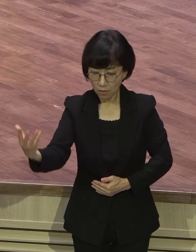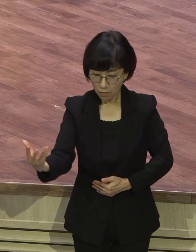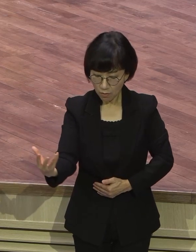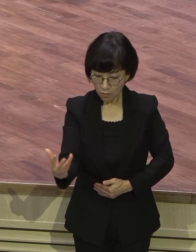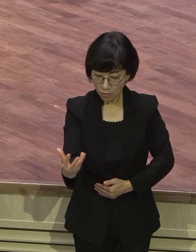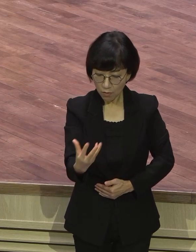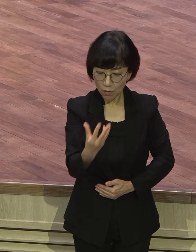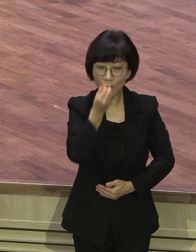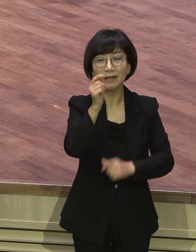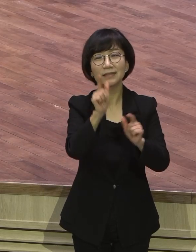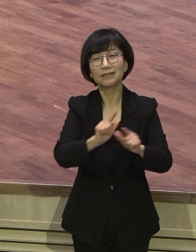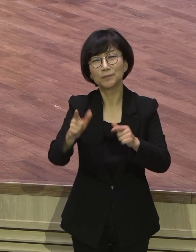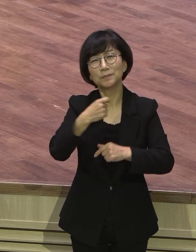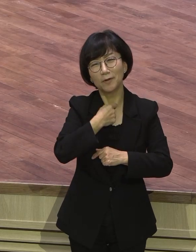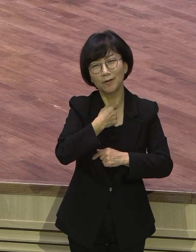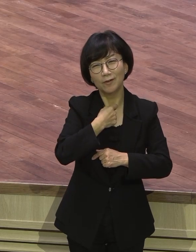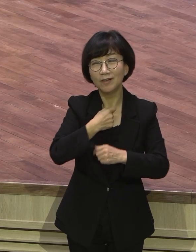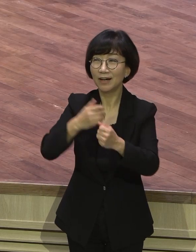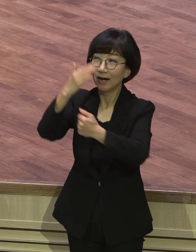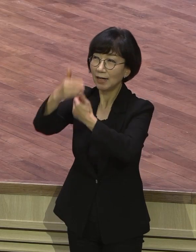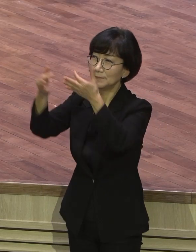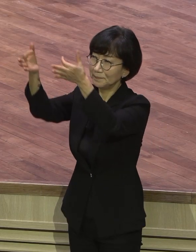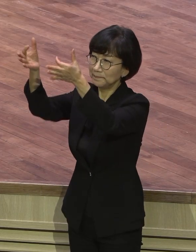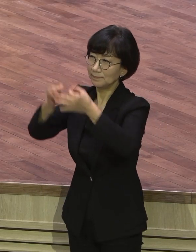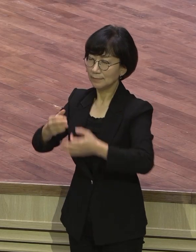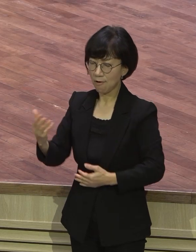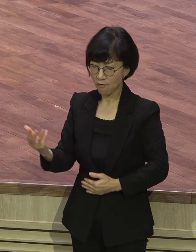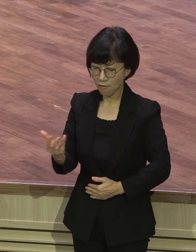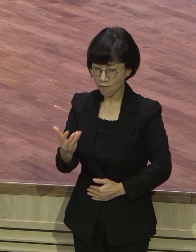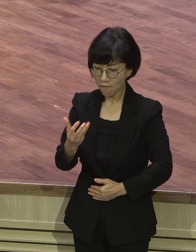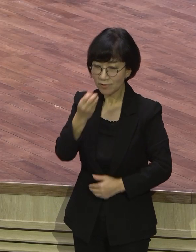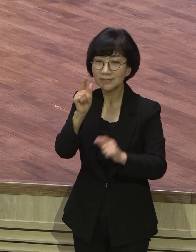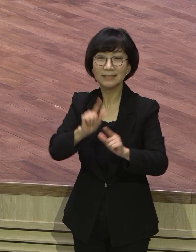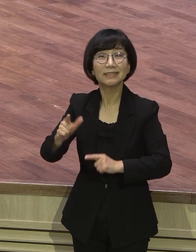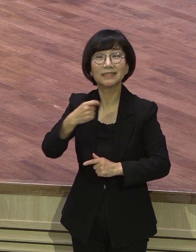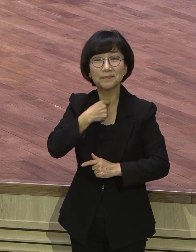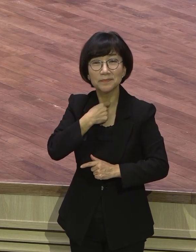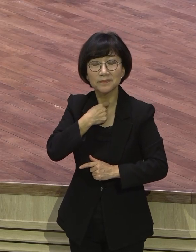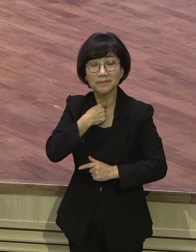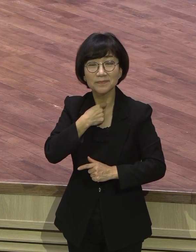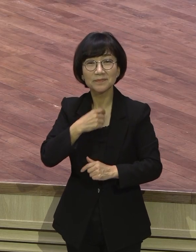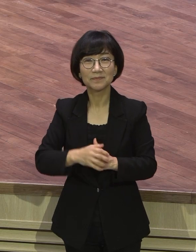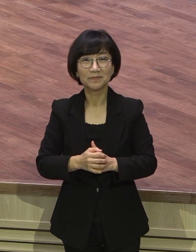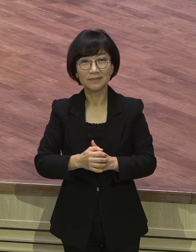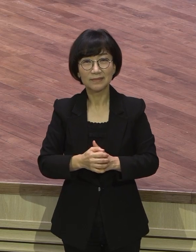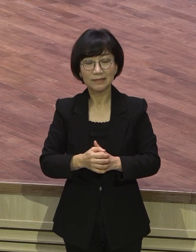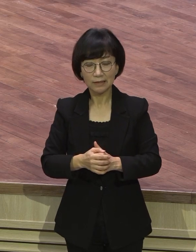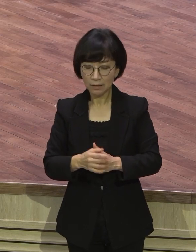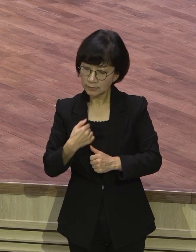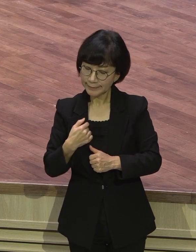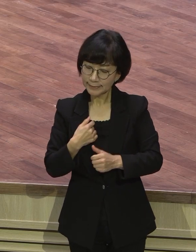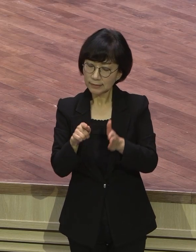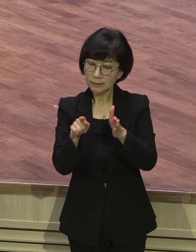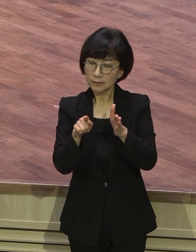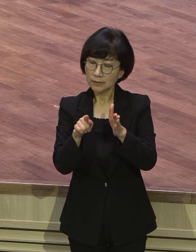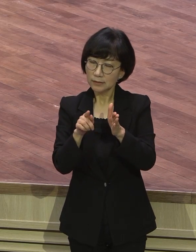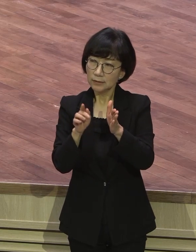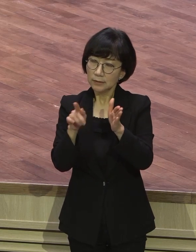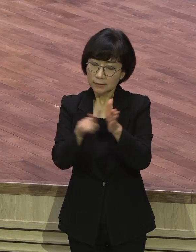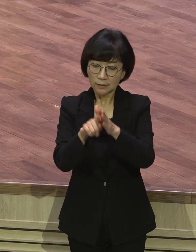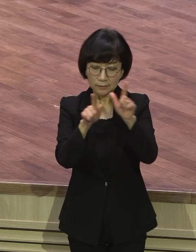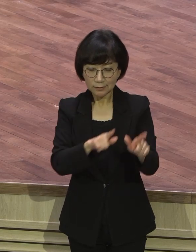하나님 앞에 좀 살아볼까 그렇게 생각을 했어요 그런데 신앙생활을 하다 보니까